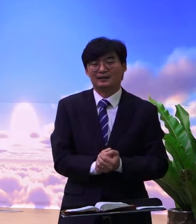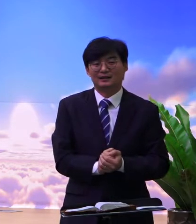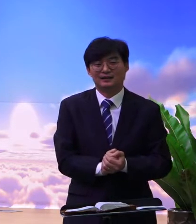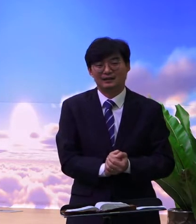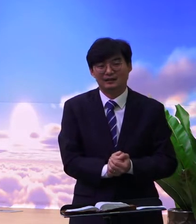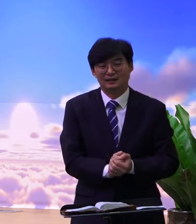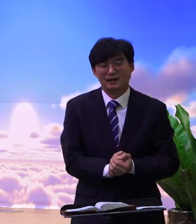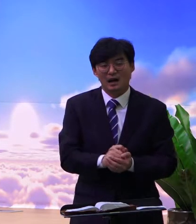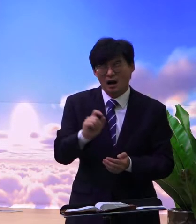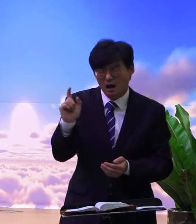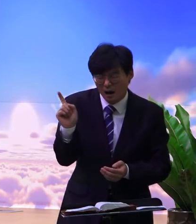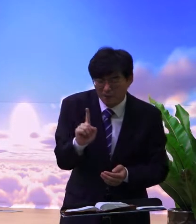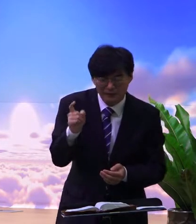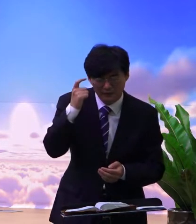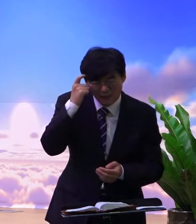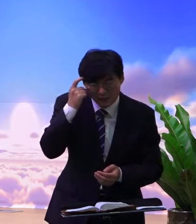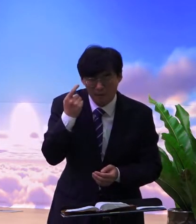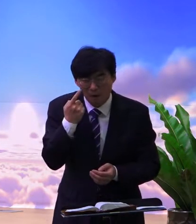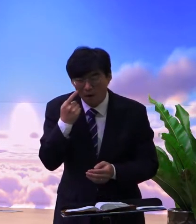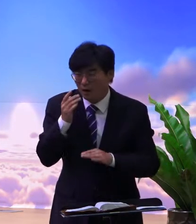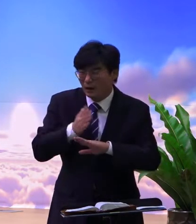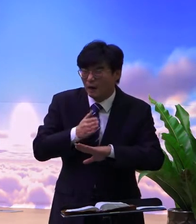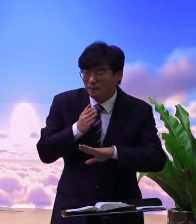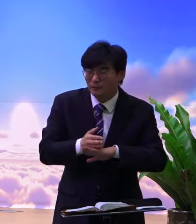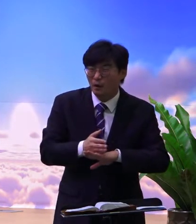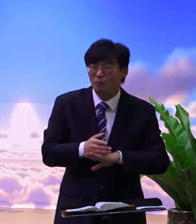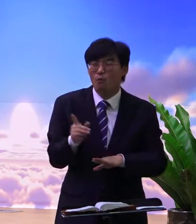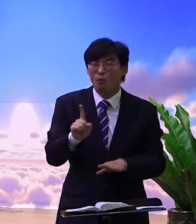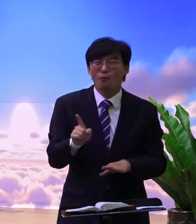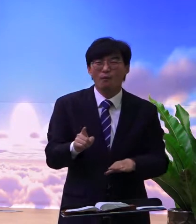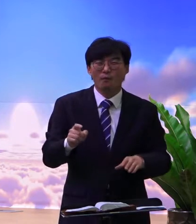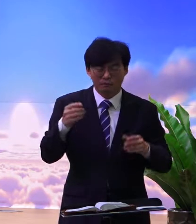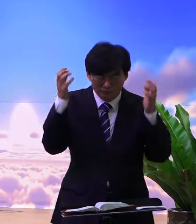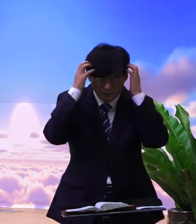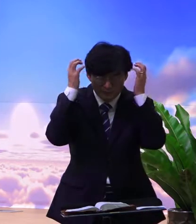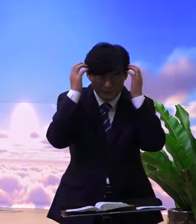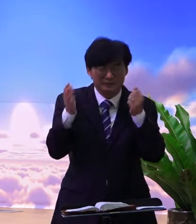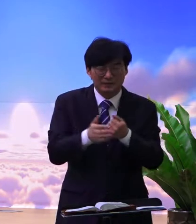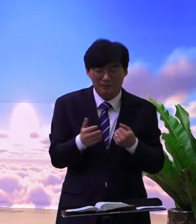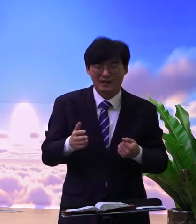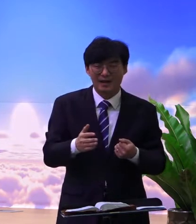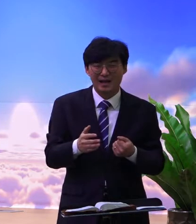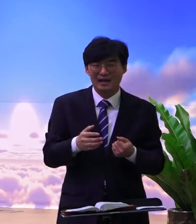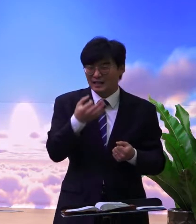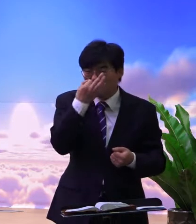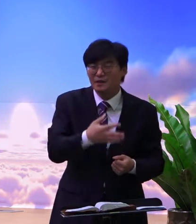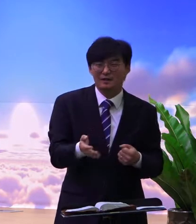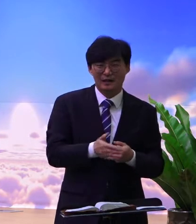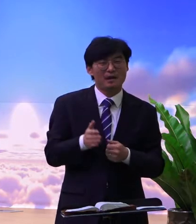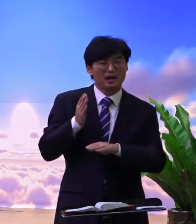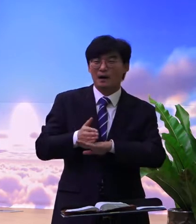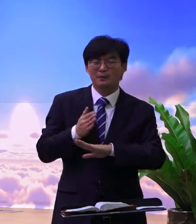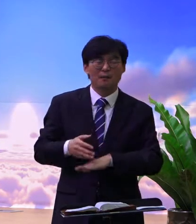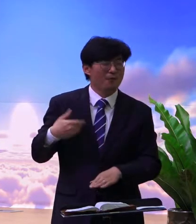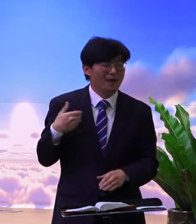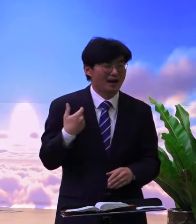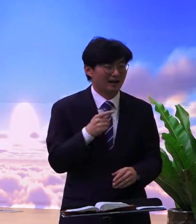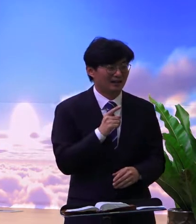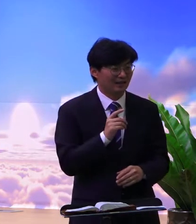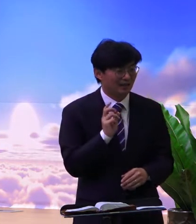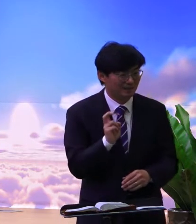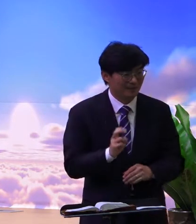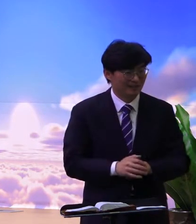도저히 아무리 생각해도 감사가 안 되는 분들, 삶의 짐이 너무나 무겁게 느껴지시는